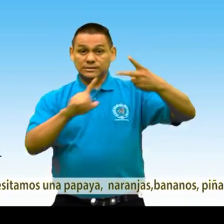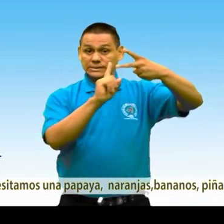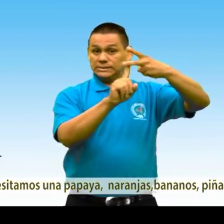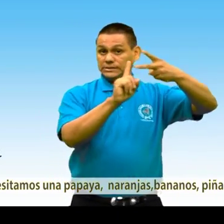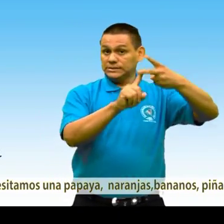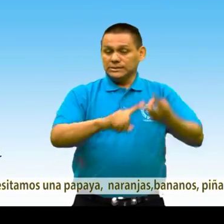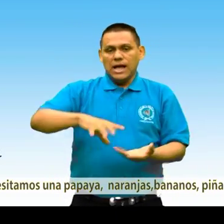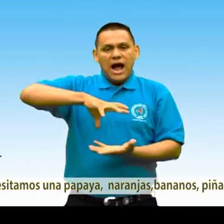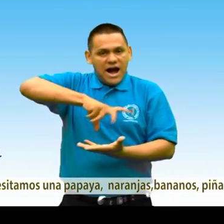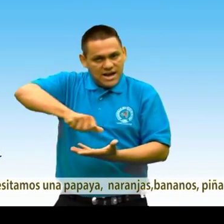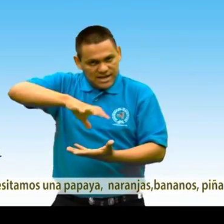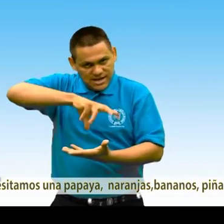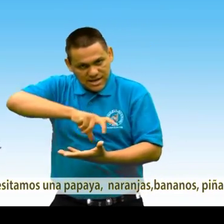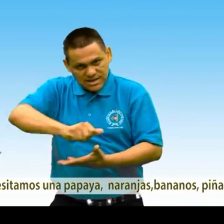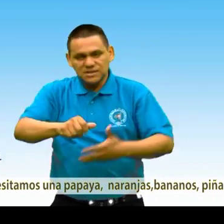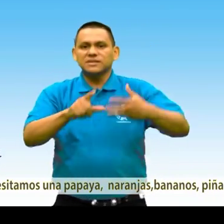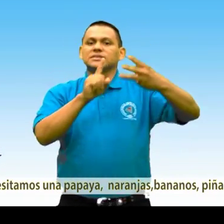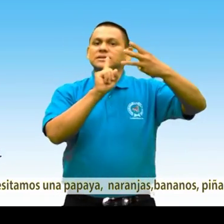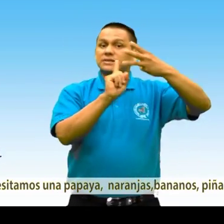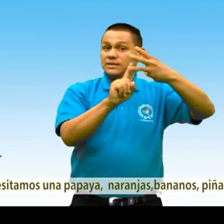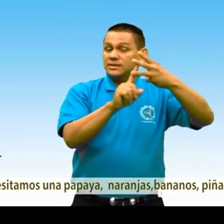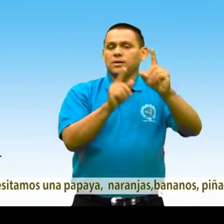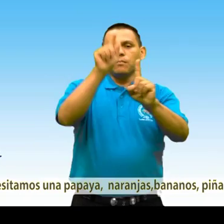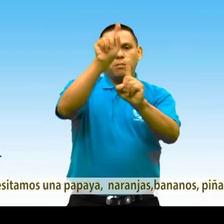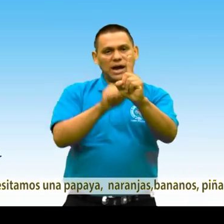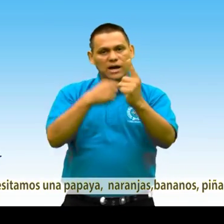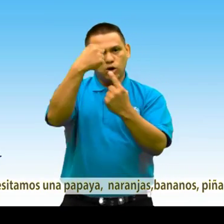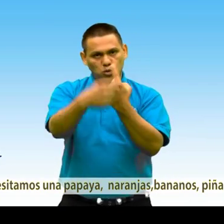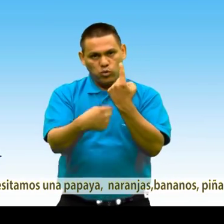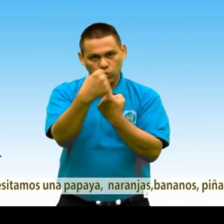Necesitamos una papaya, naranjas, bananos,